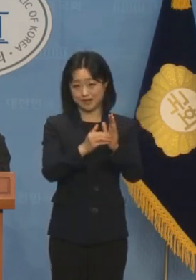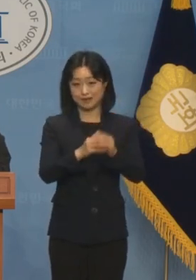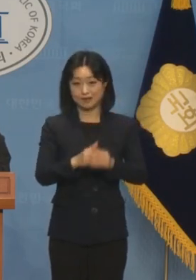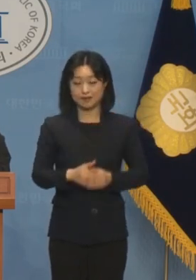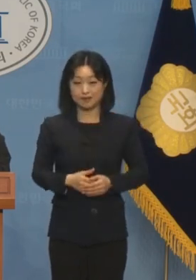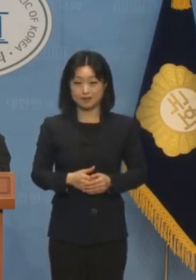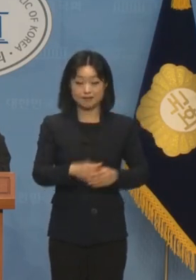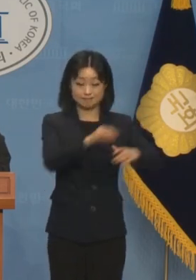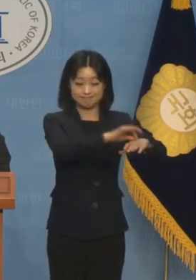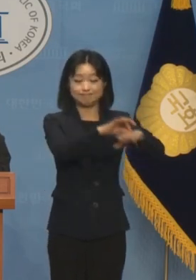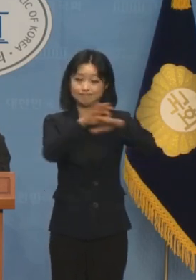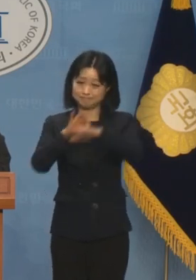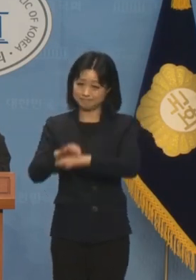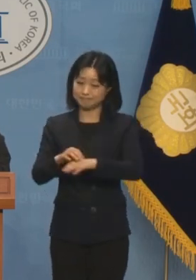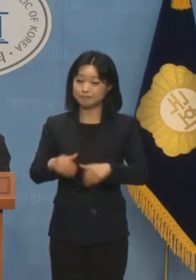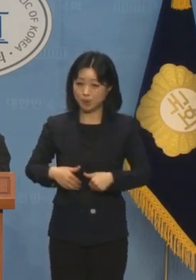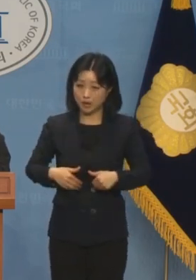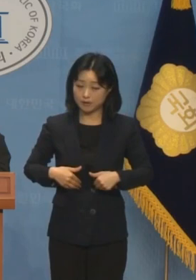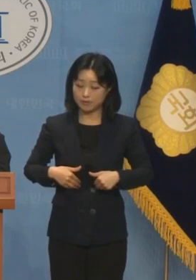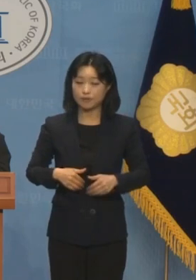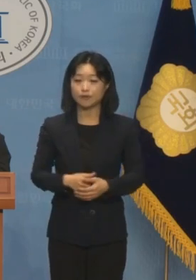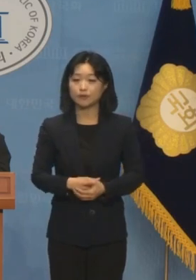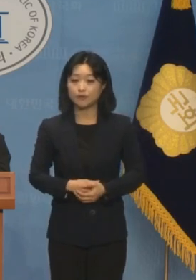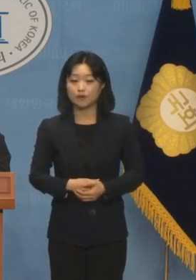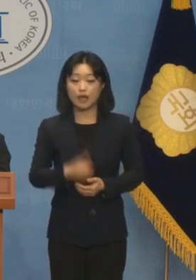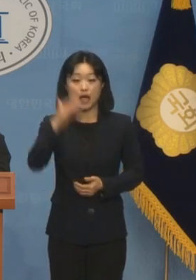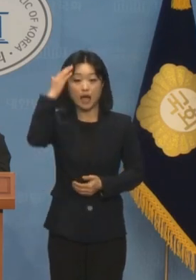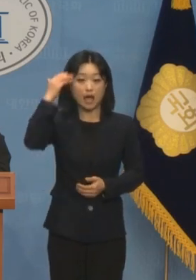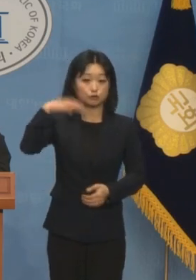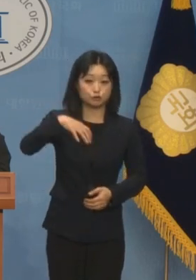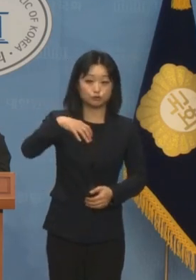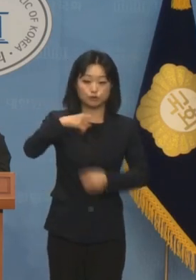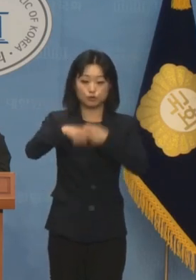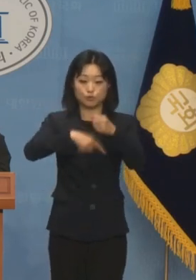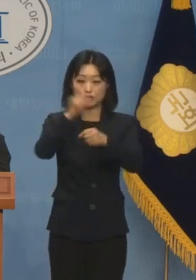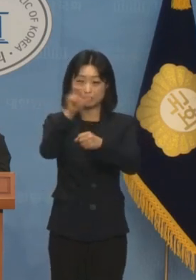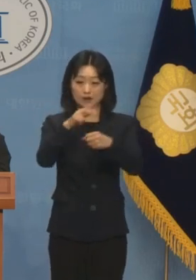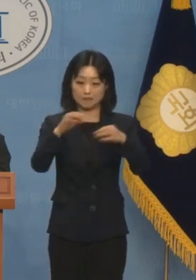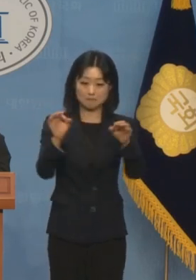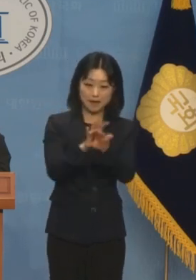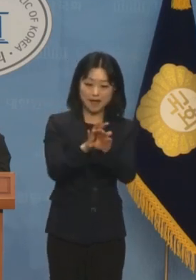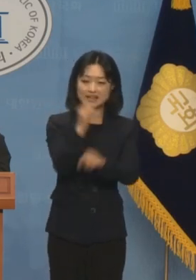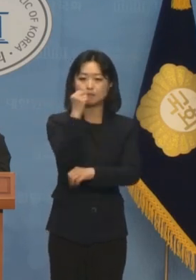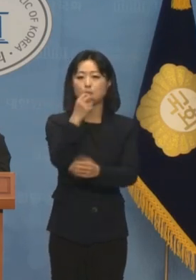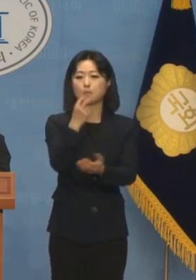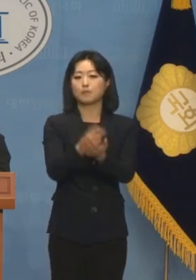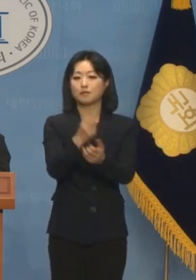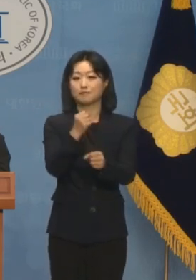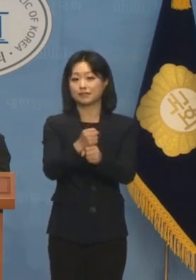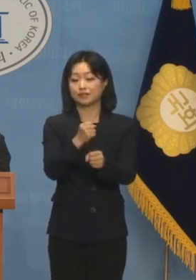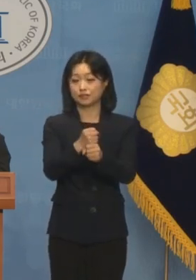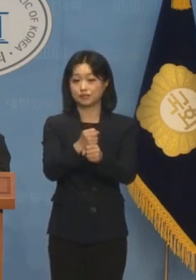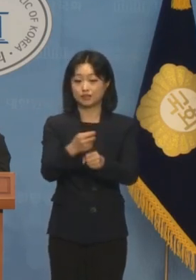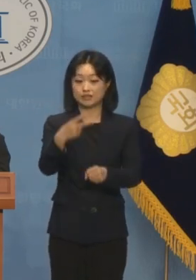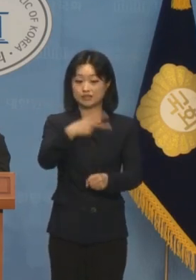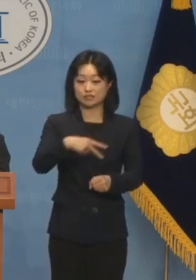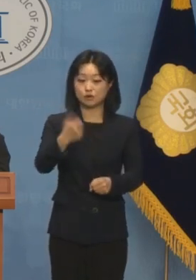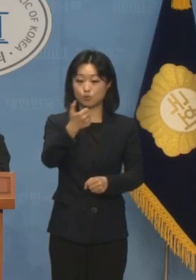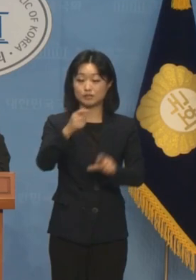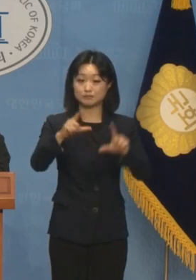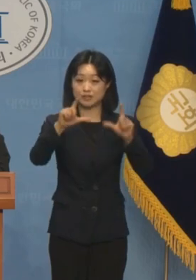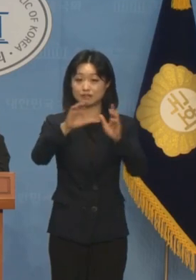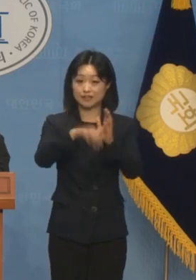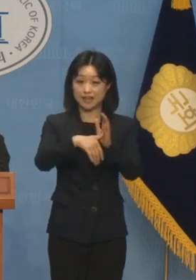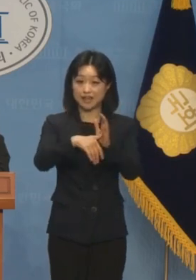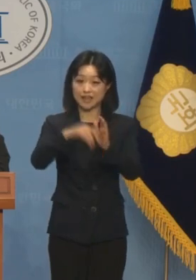불가능한 일이 아닙니다. 우리 또한 탈핵 기본법 제정을 시작으로 2050년